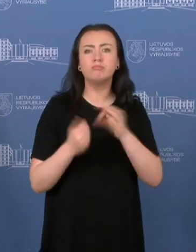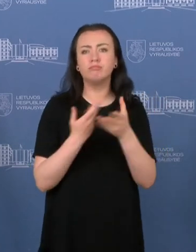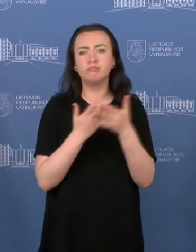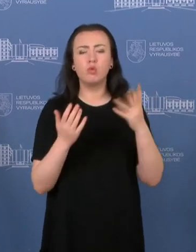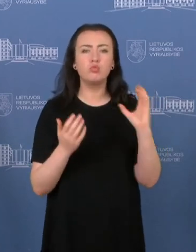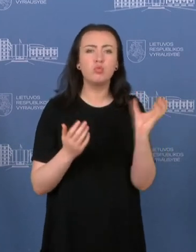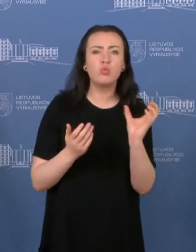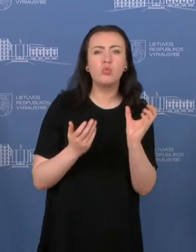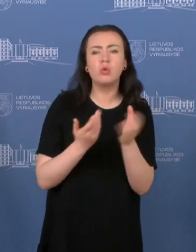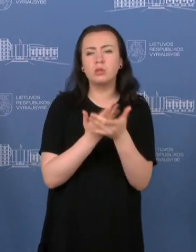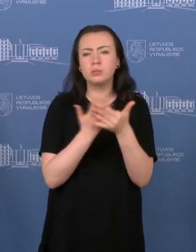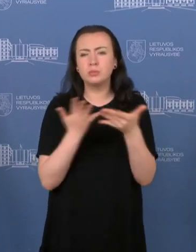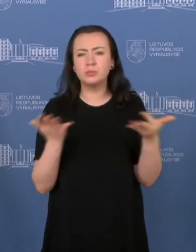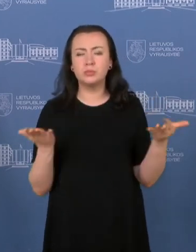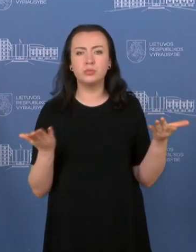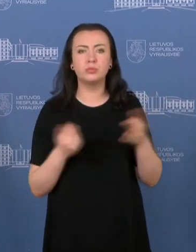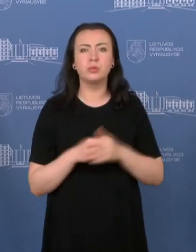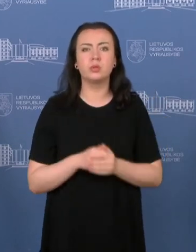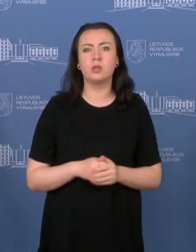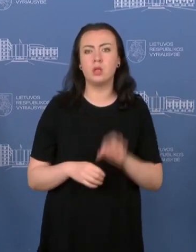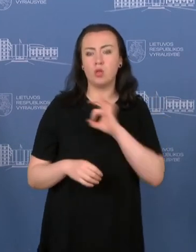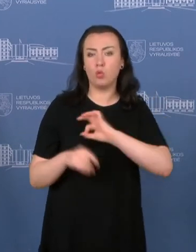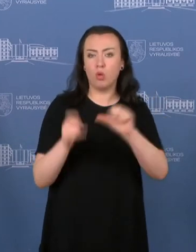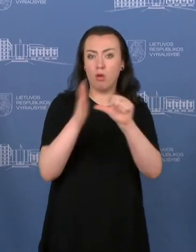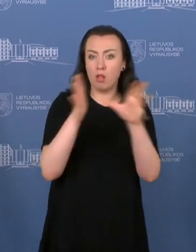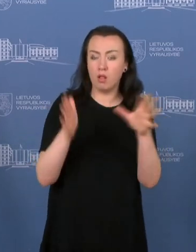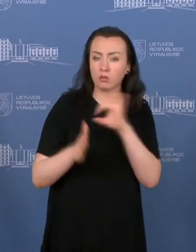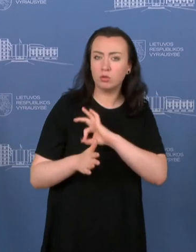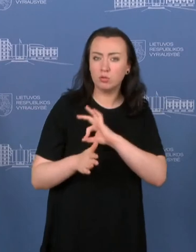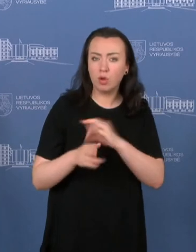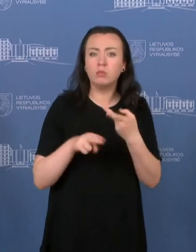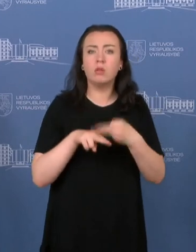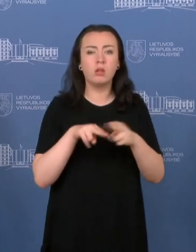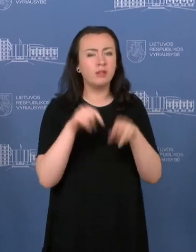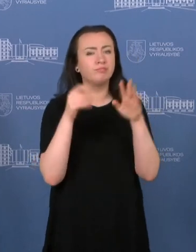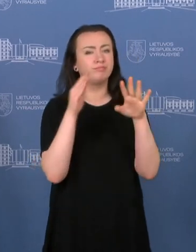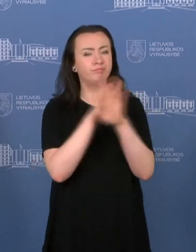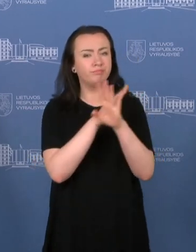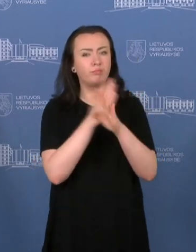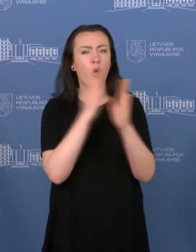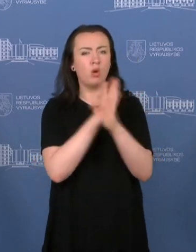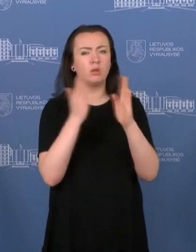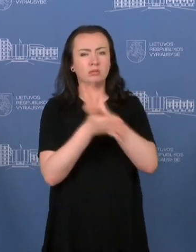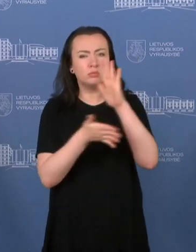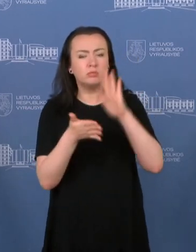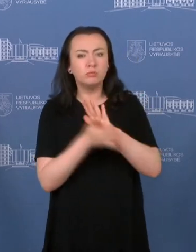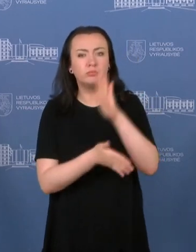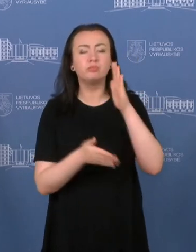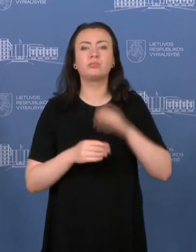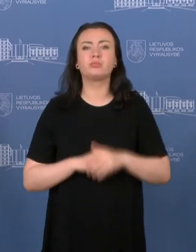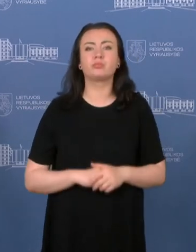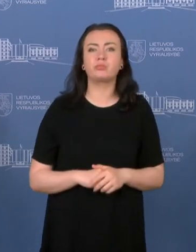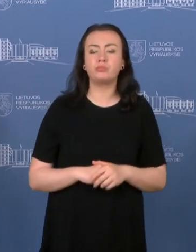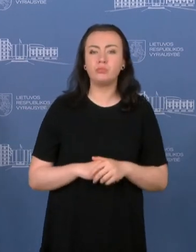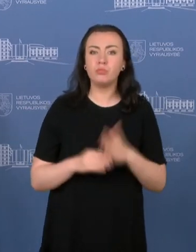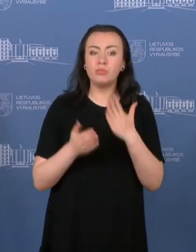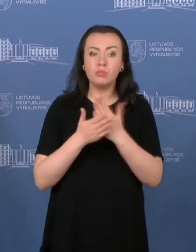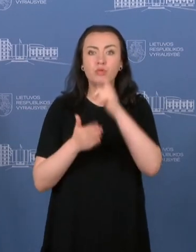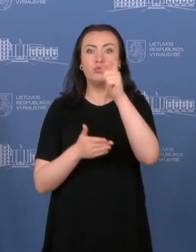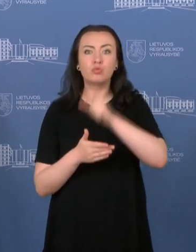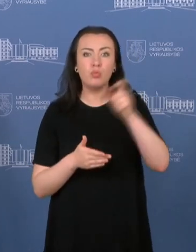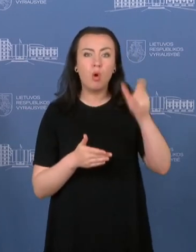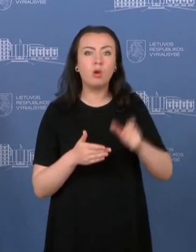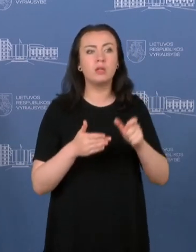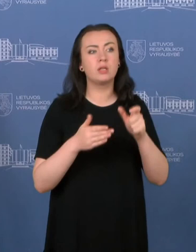naudojamės komunalinio ūkio paslaugomis, naudojamės elektrą, gyvename pastatuose, kurie vienokiu ar kitokiu būdu yra